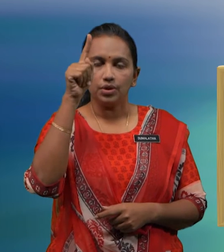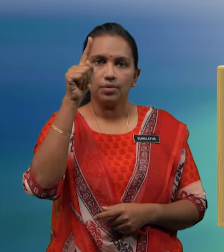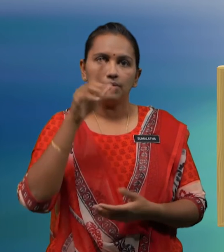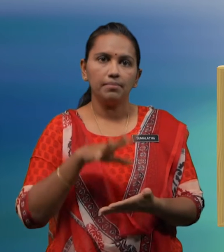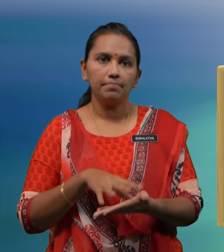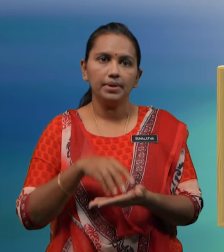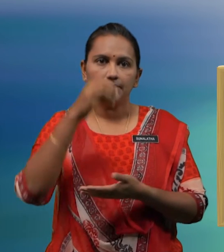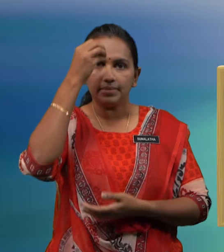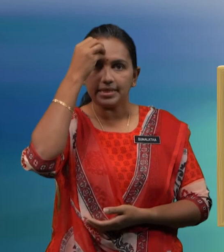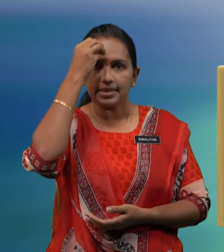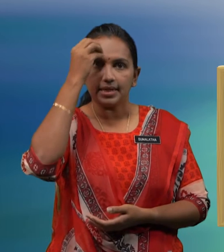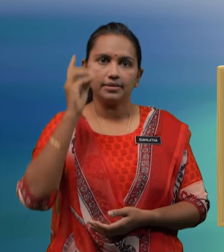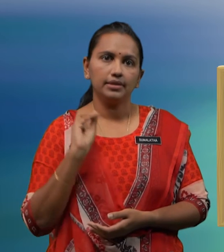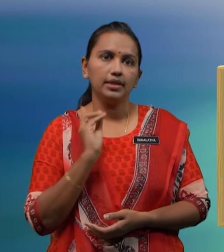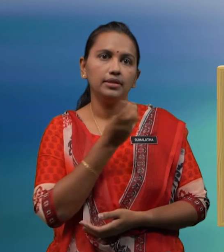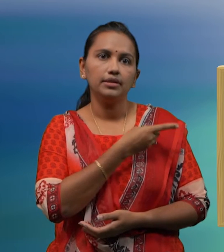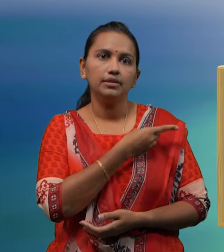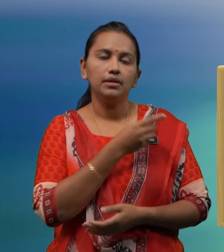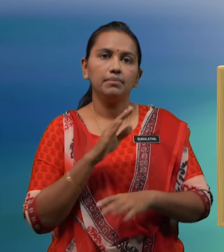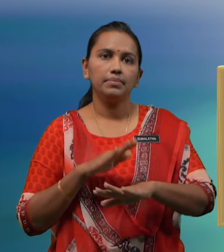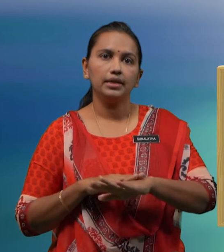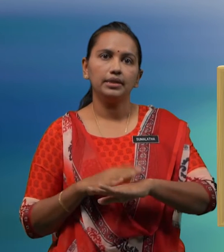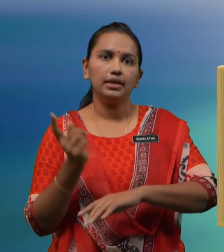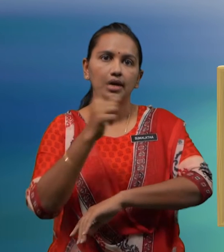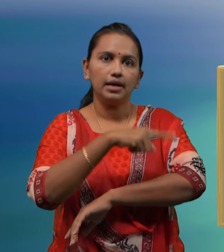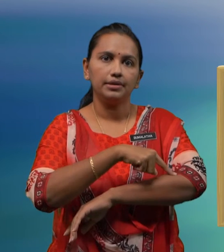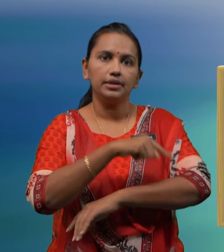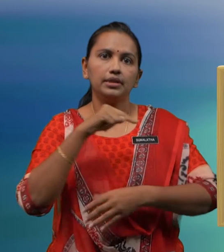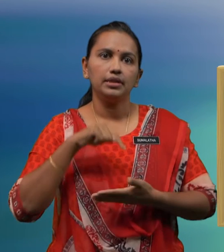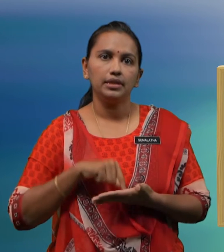Untuk pembelajaran kita pada hari ini,